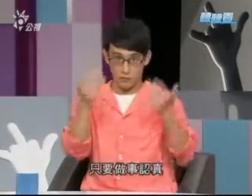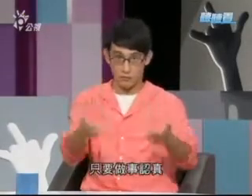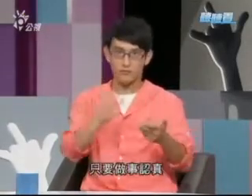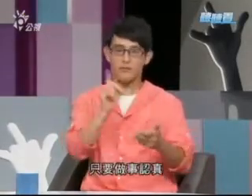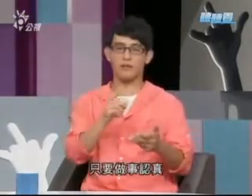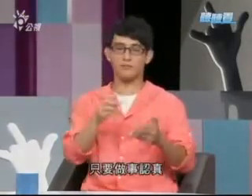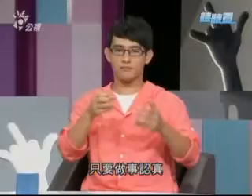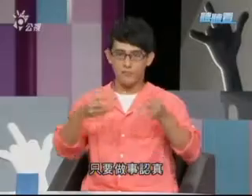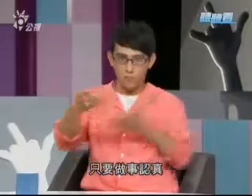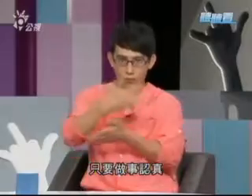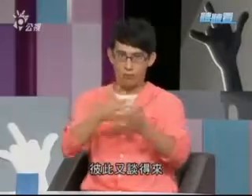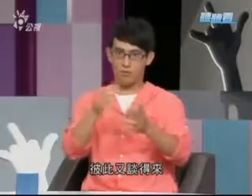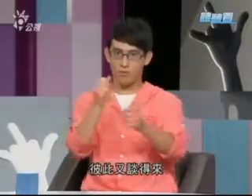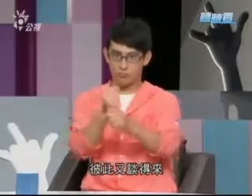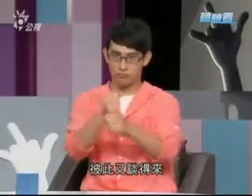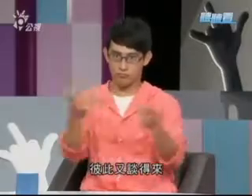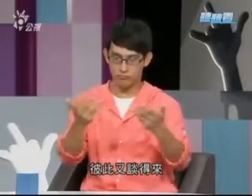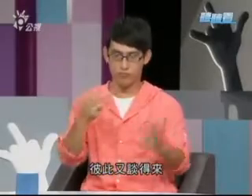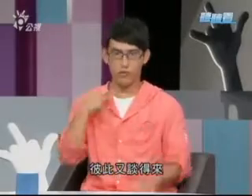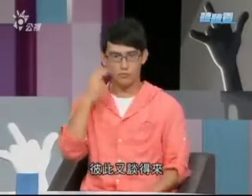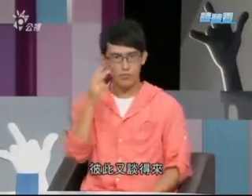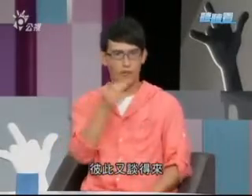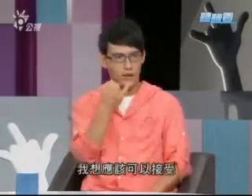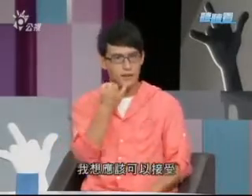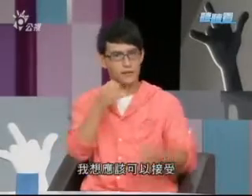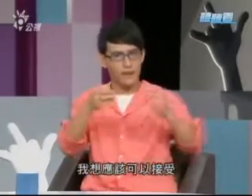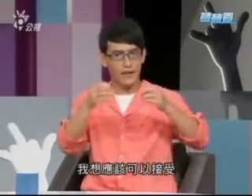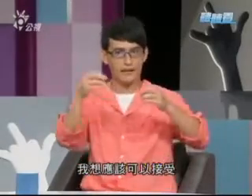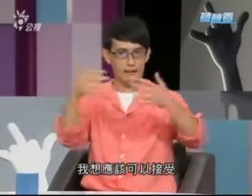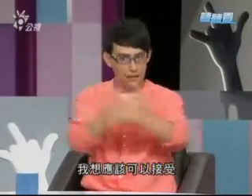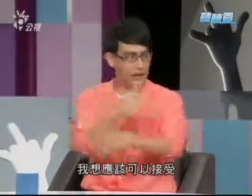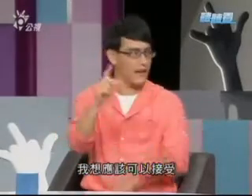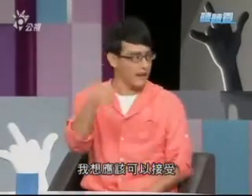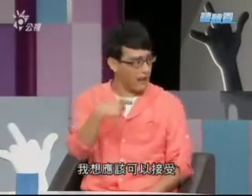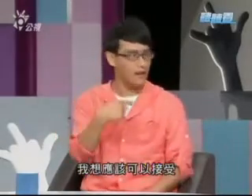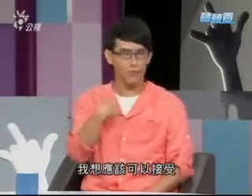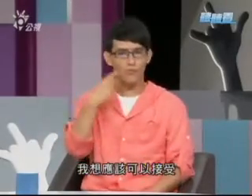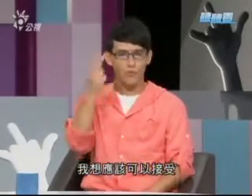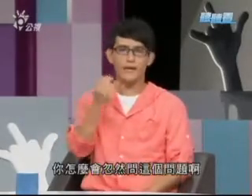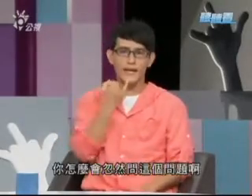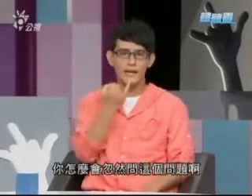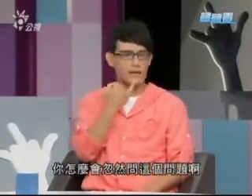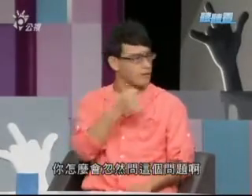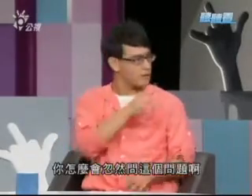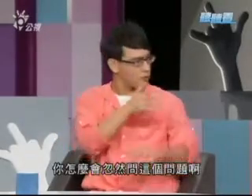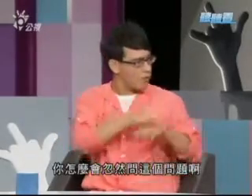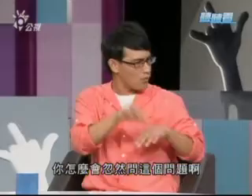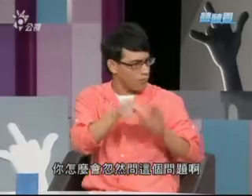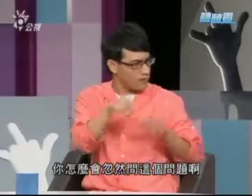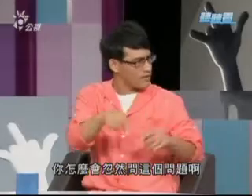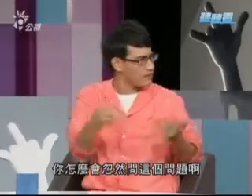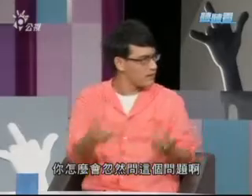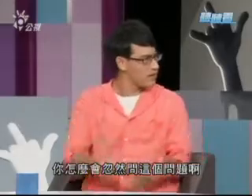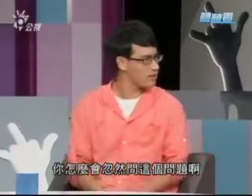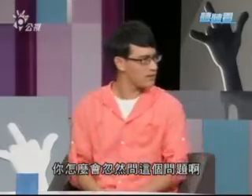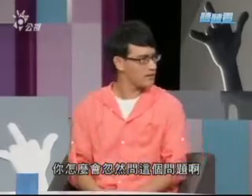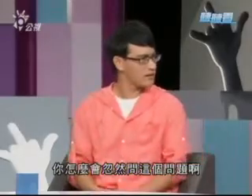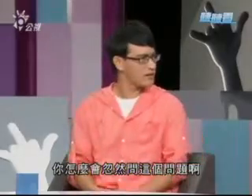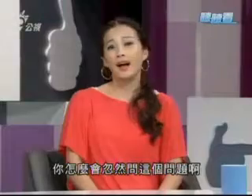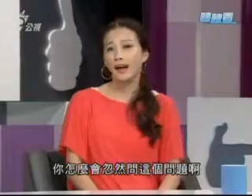要做事认真，彼此又谈得来，我想应该可以接受。哎，你怎么会忽然问这个问题啊？